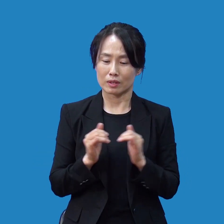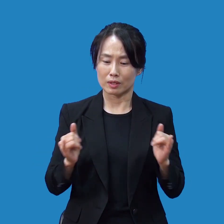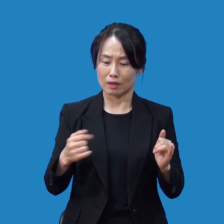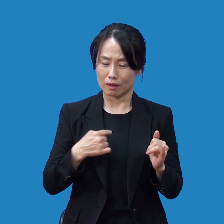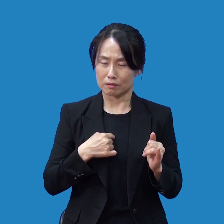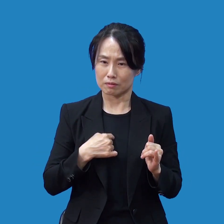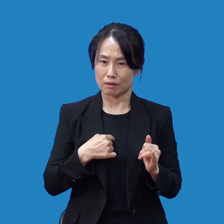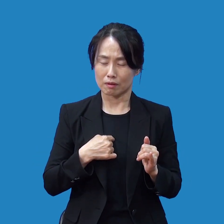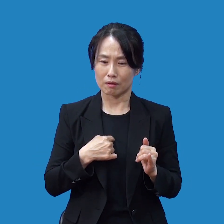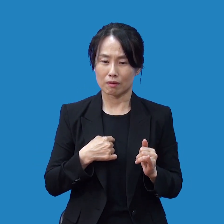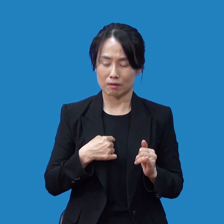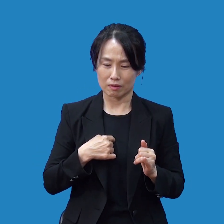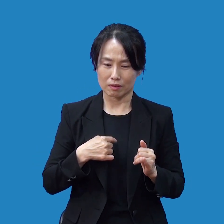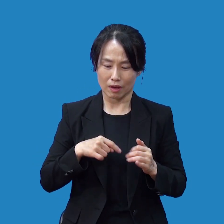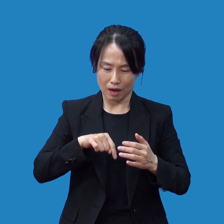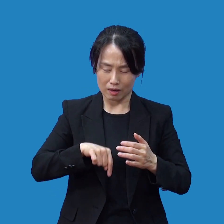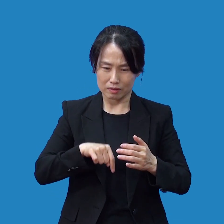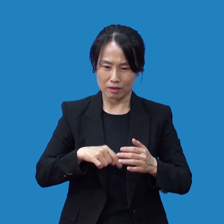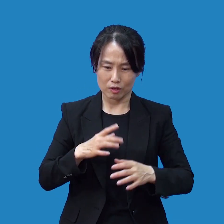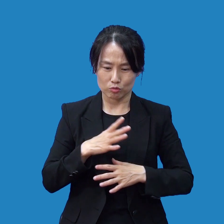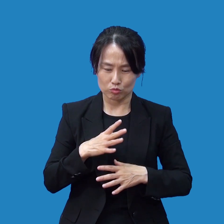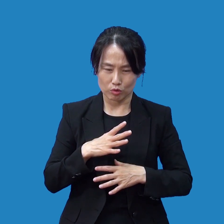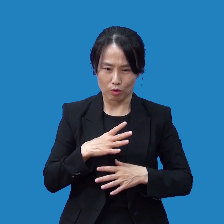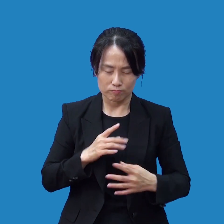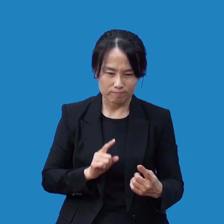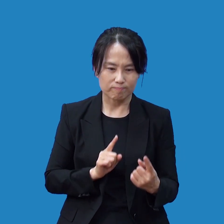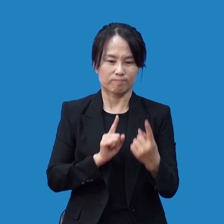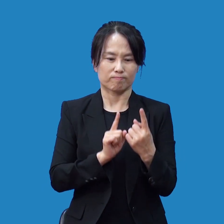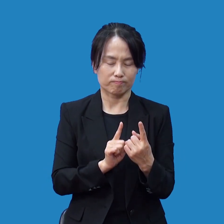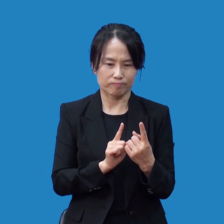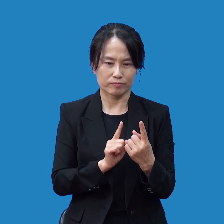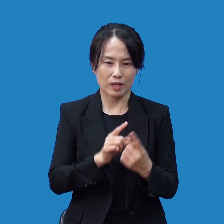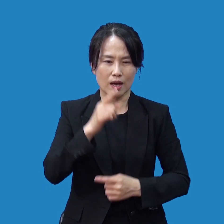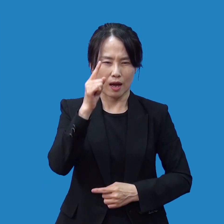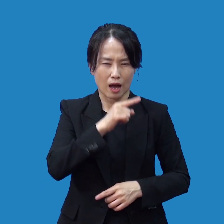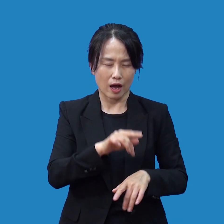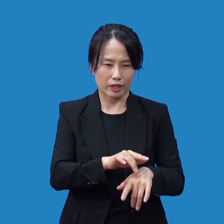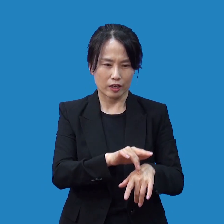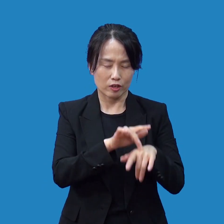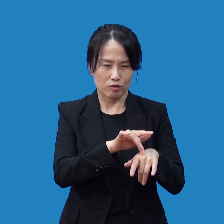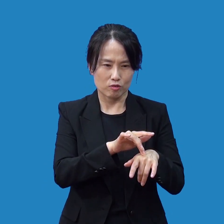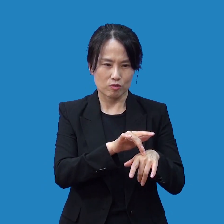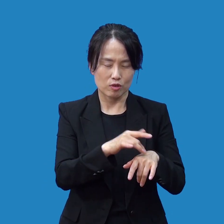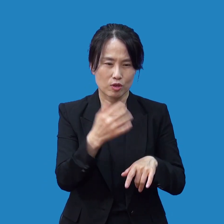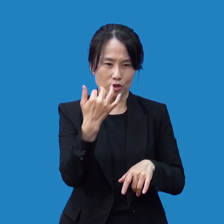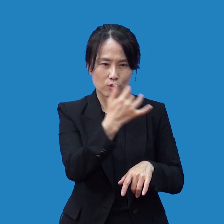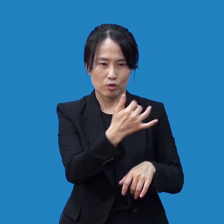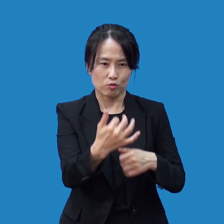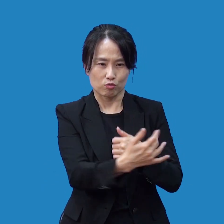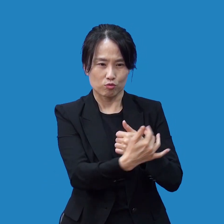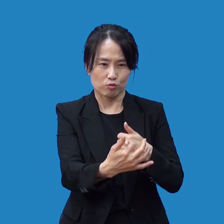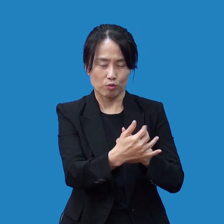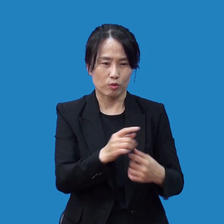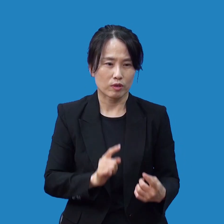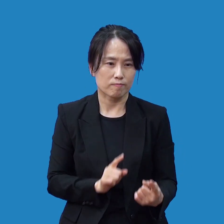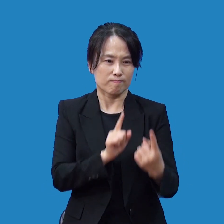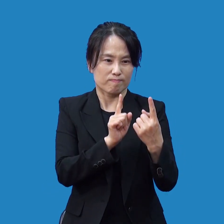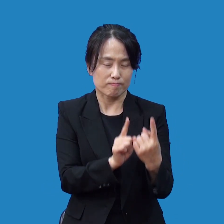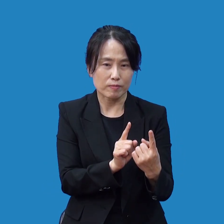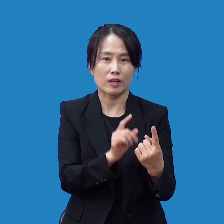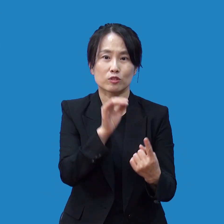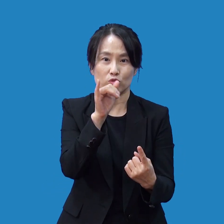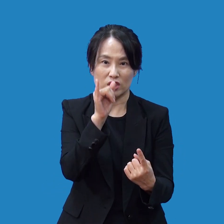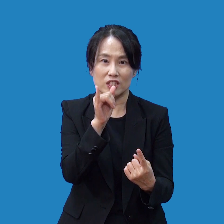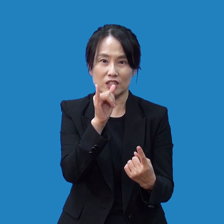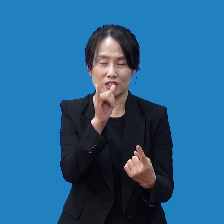안에 있는 두려움과 맞닥뜨릴 수 있고 악의 유혹에 맞서 이길 수 있는지 이 원작자 톨킨의 깊은 통찰이